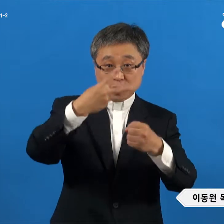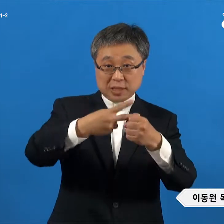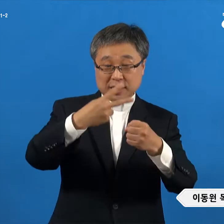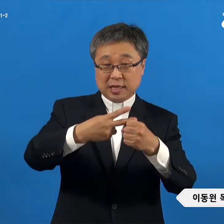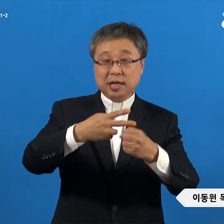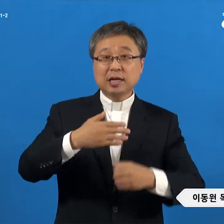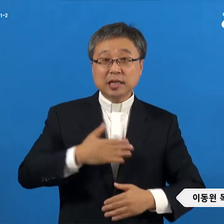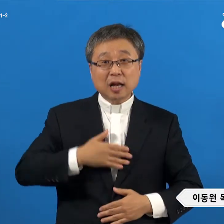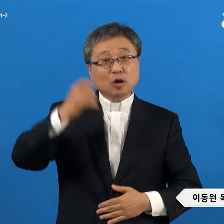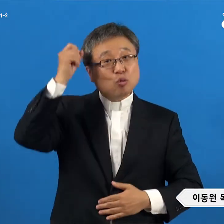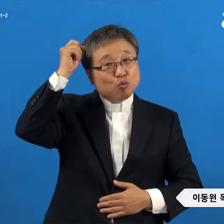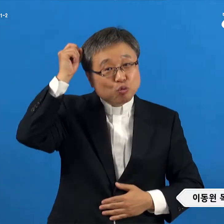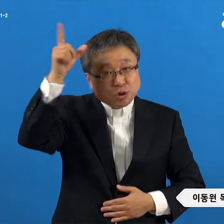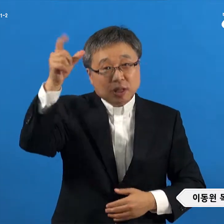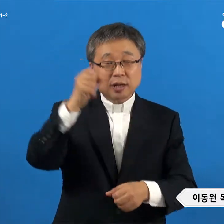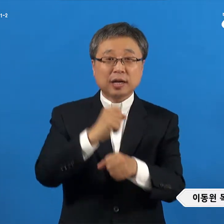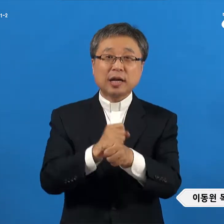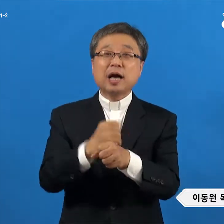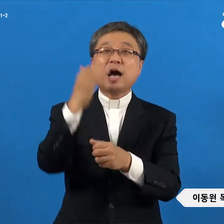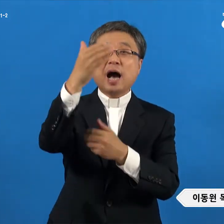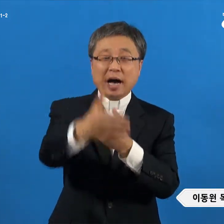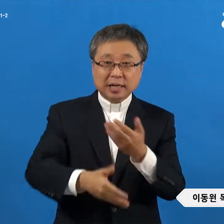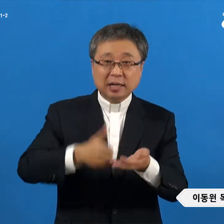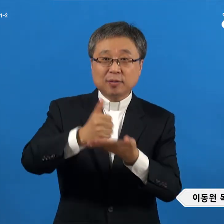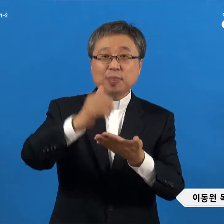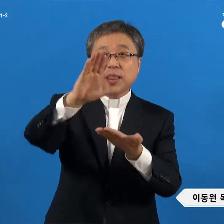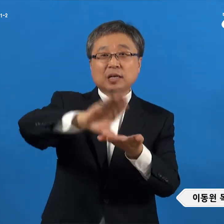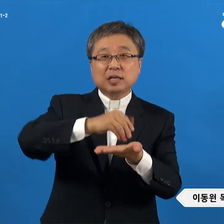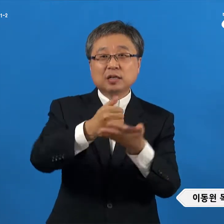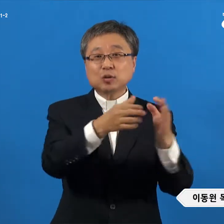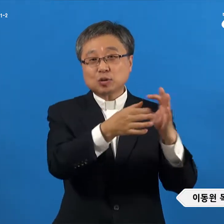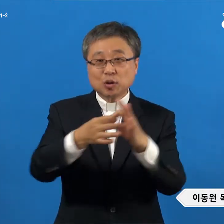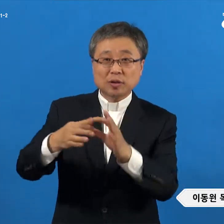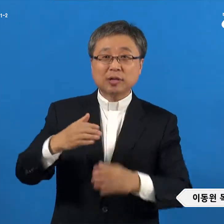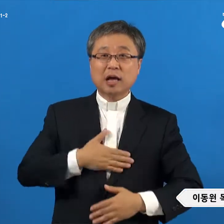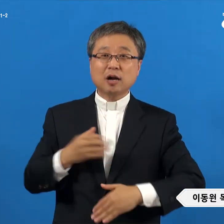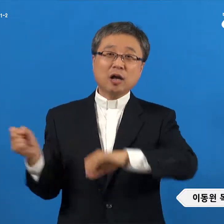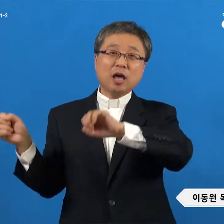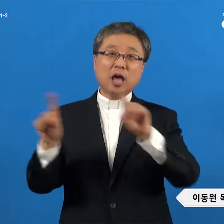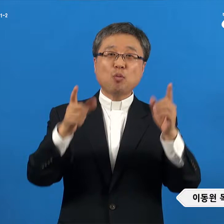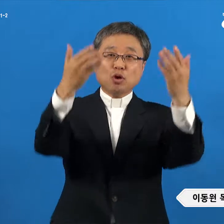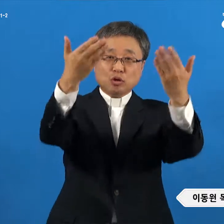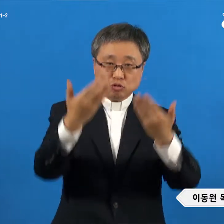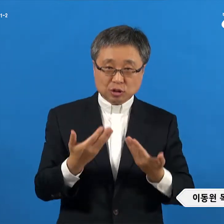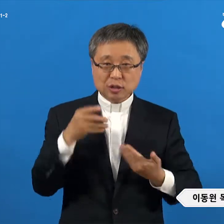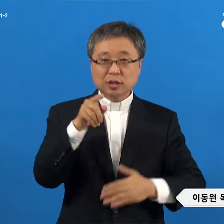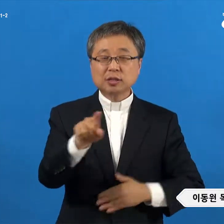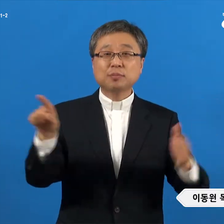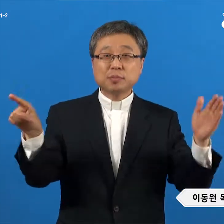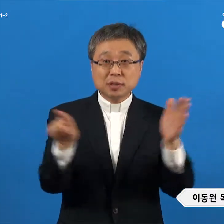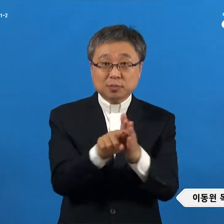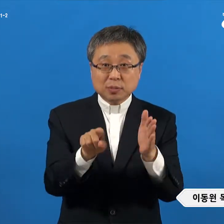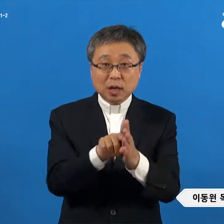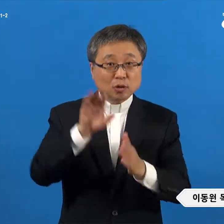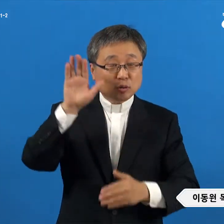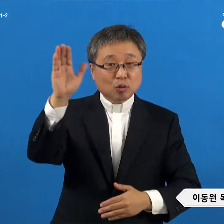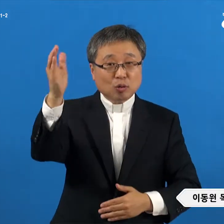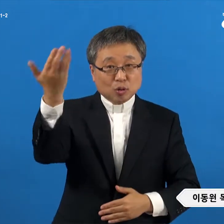나는 위대하신 하나님이 그리스도를 통해서 나를 회복시켜 주실 것을 믿습니다. 요즘 그게 바뀌었어요. Great power,